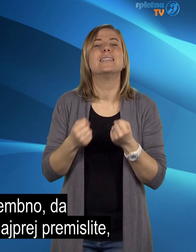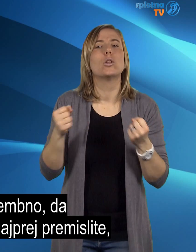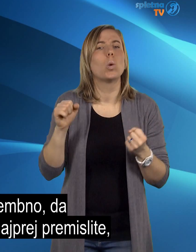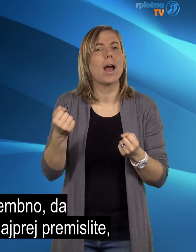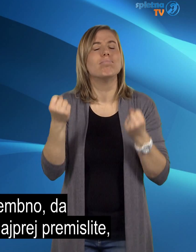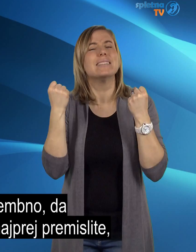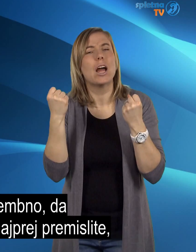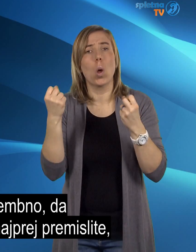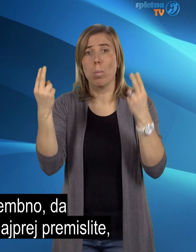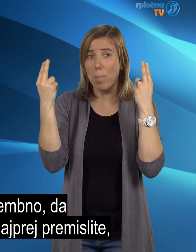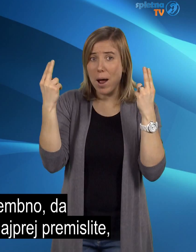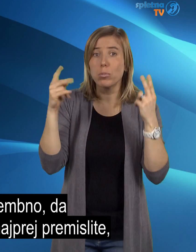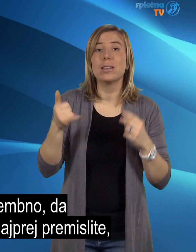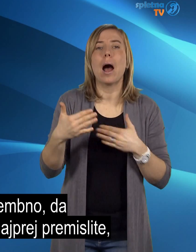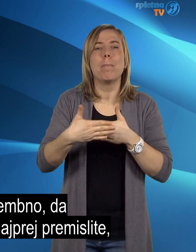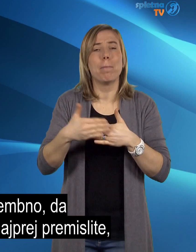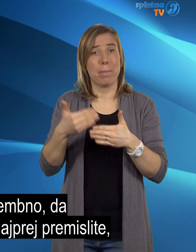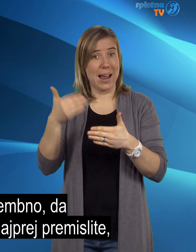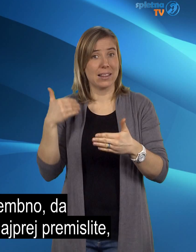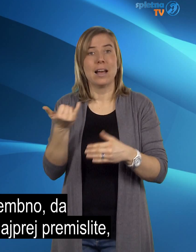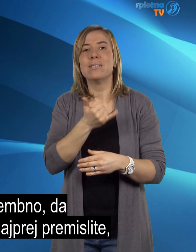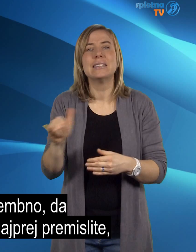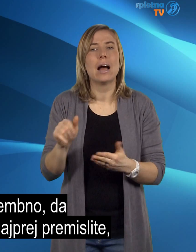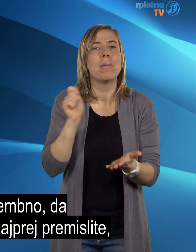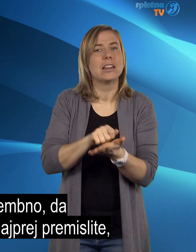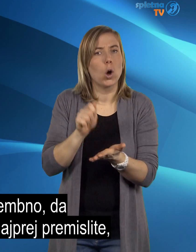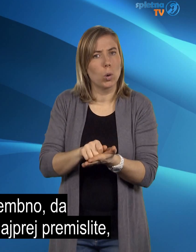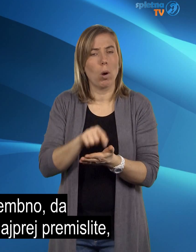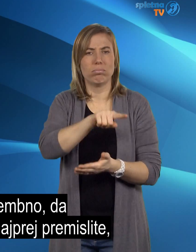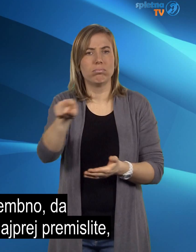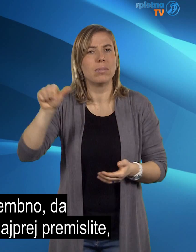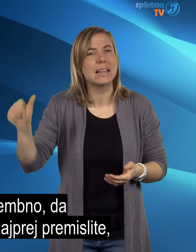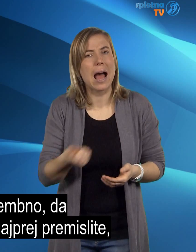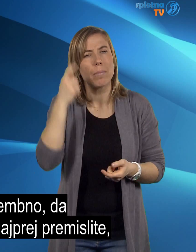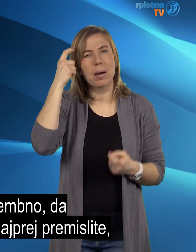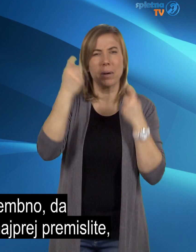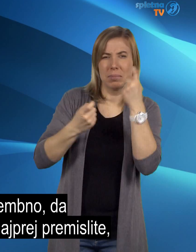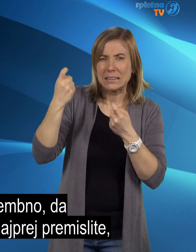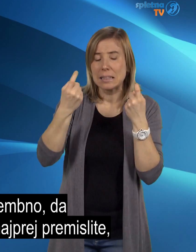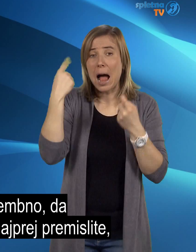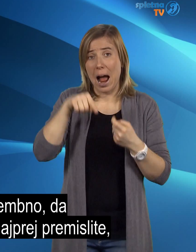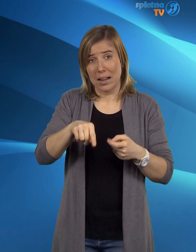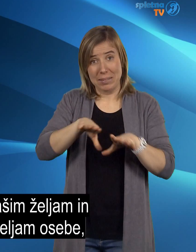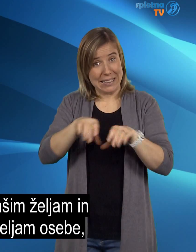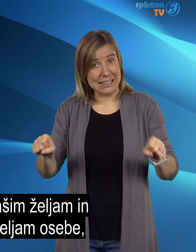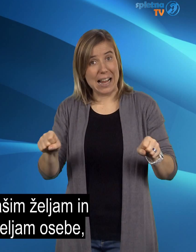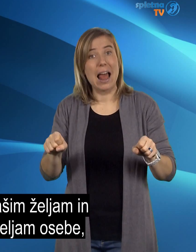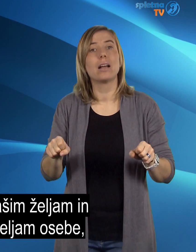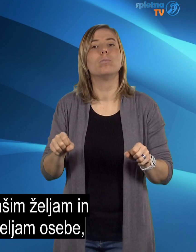Zato je zelo pomembno, da pred vsakim nakupom najprej premislite, ali izdelek ustreza vašim željam in potrebam oziroma